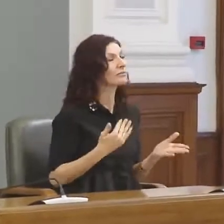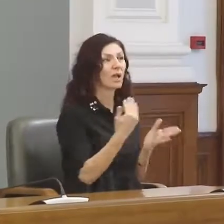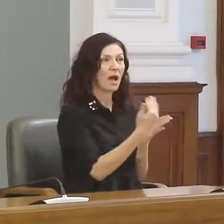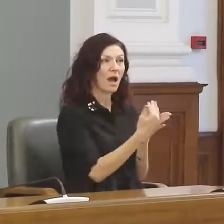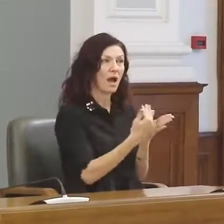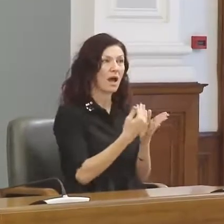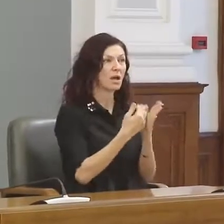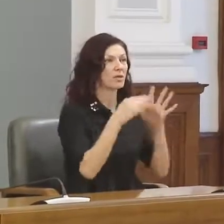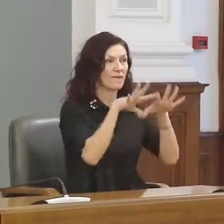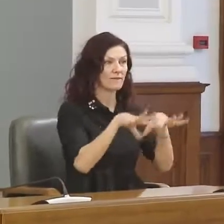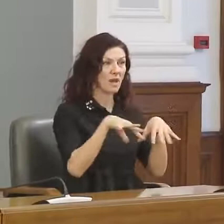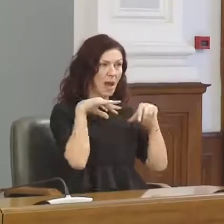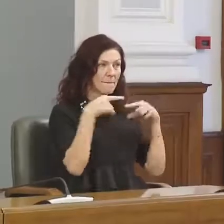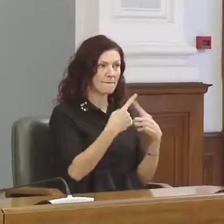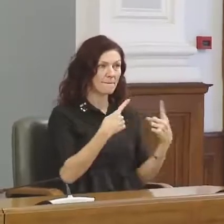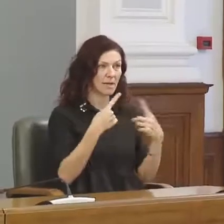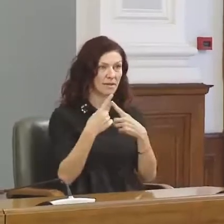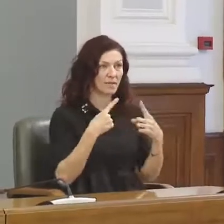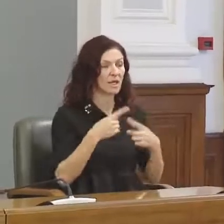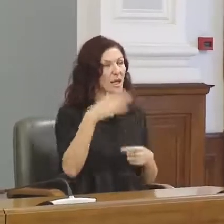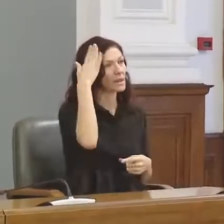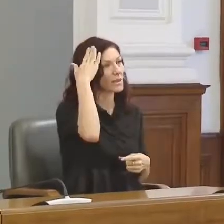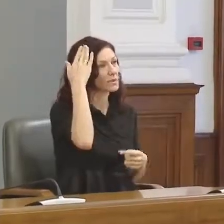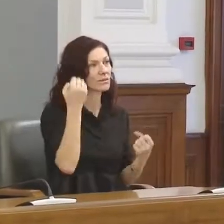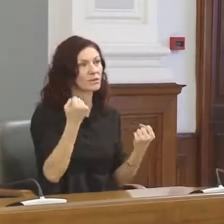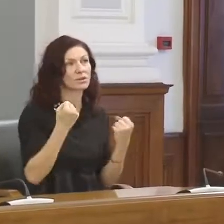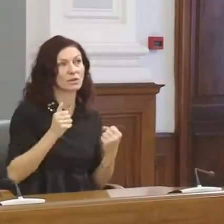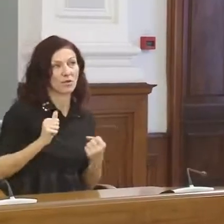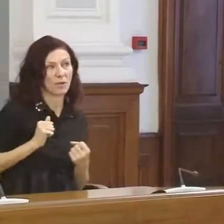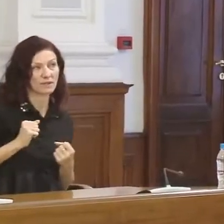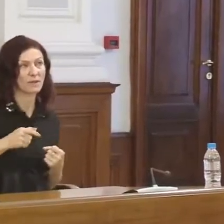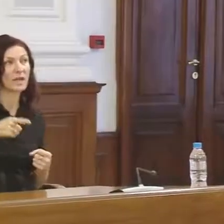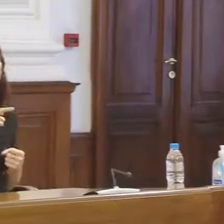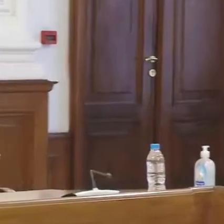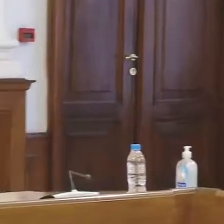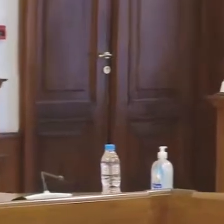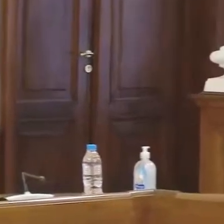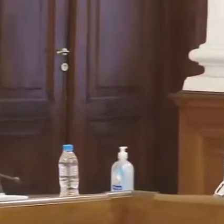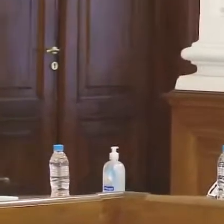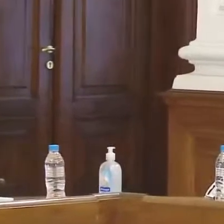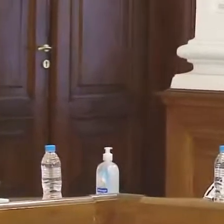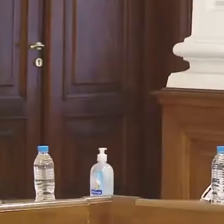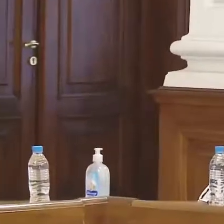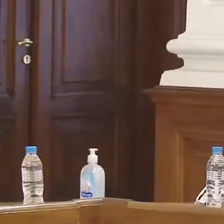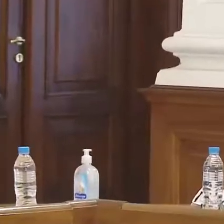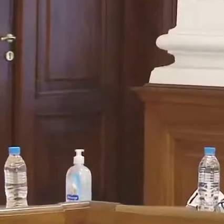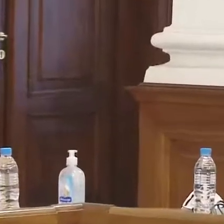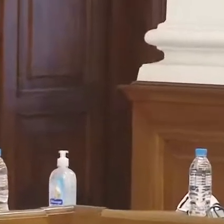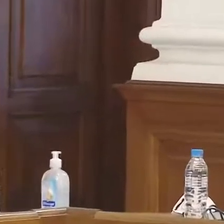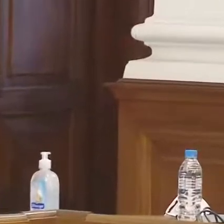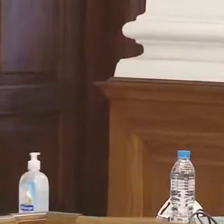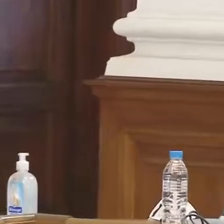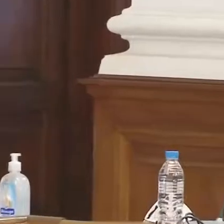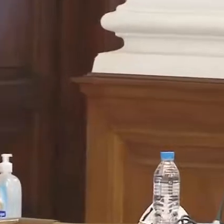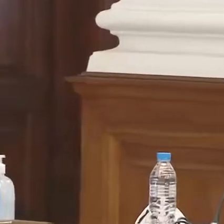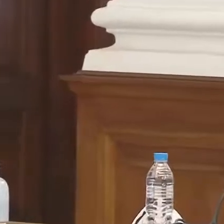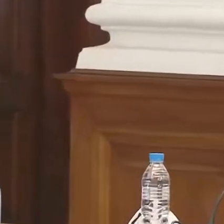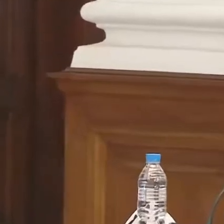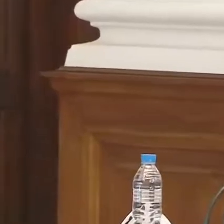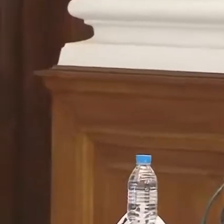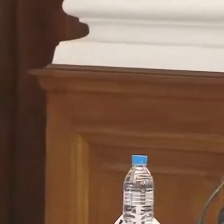редовния бриф на Министерството на здравеопазването. Тези брифинги не са на оперативния щаб, те са на Министерството